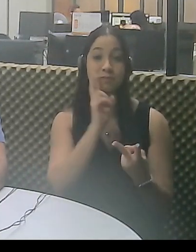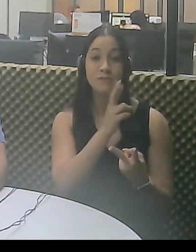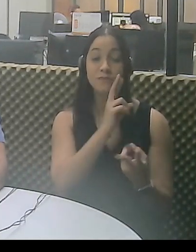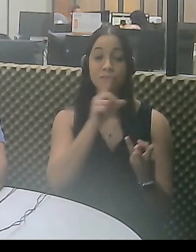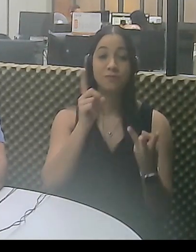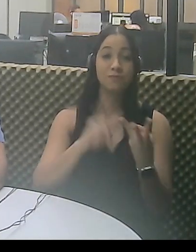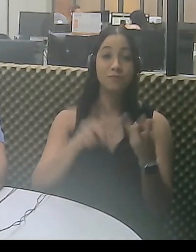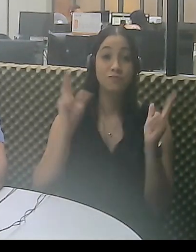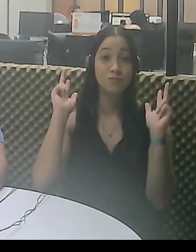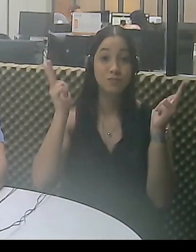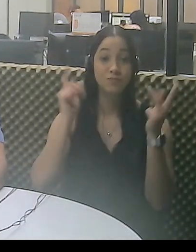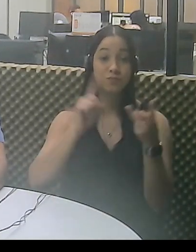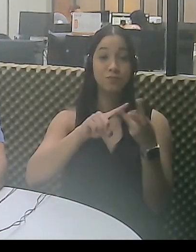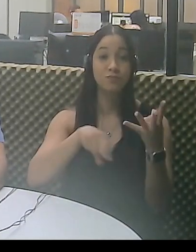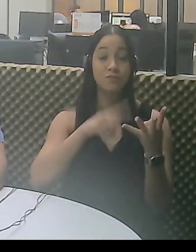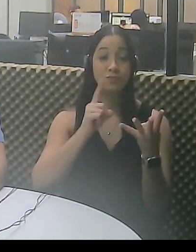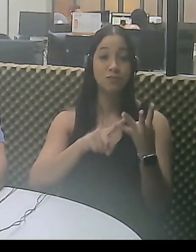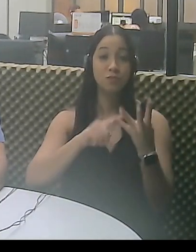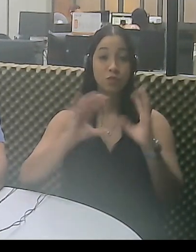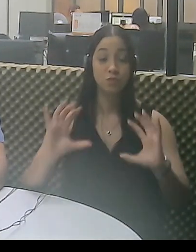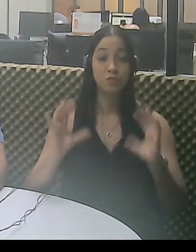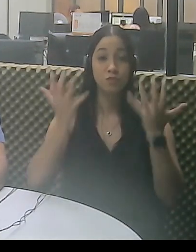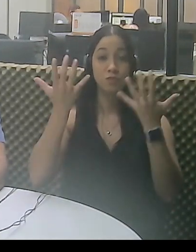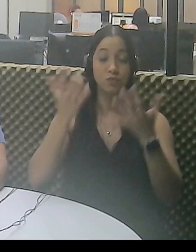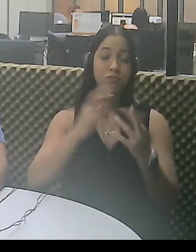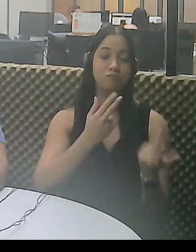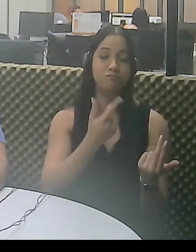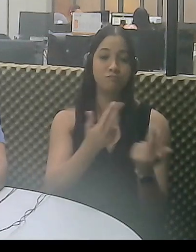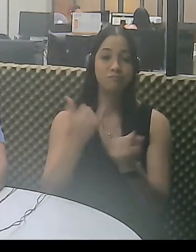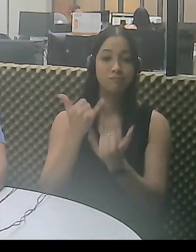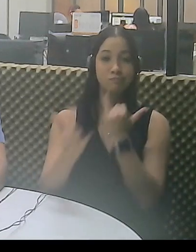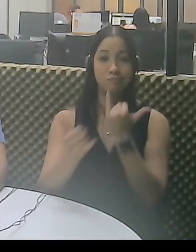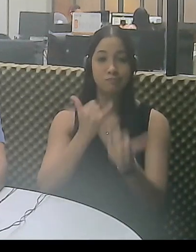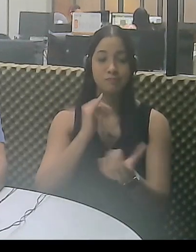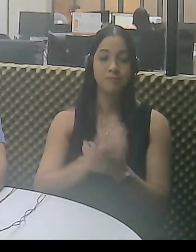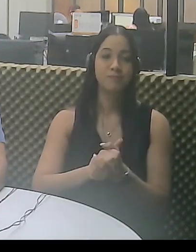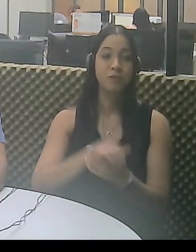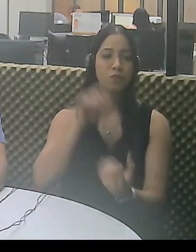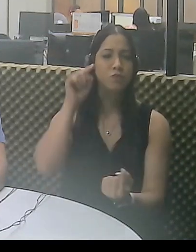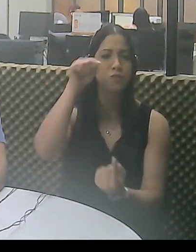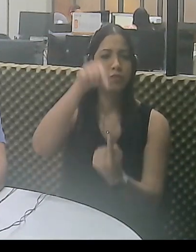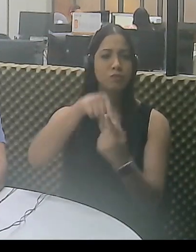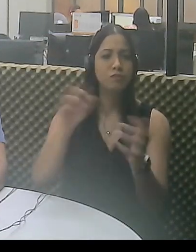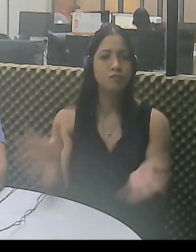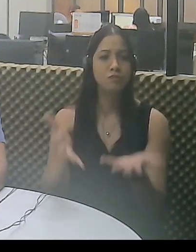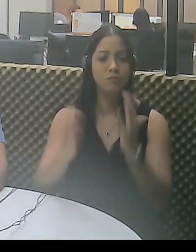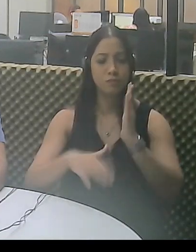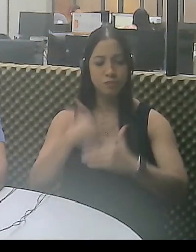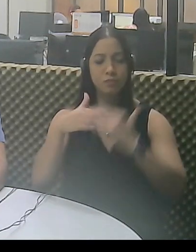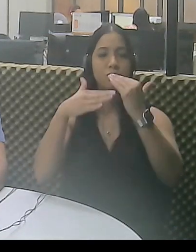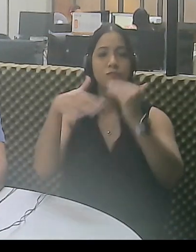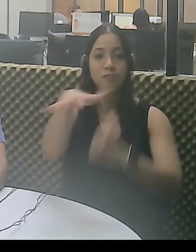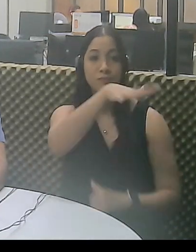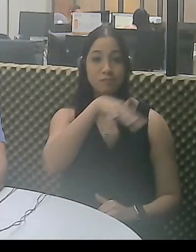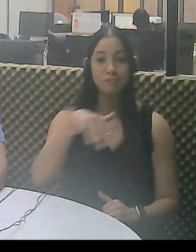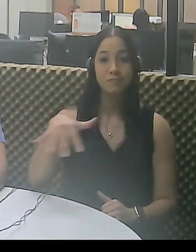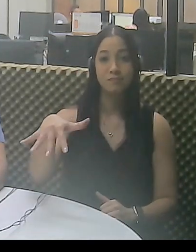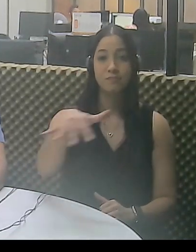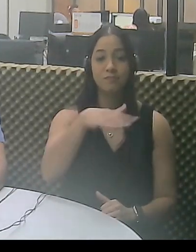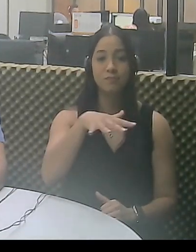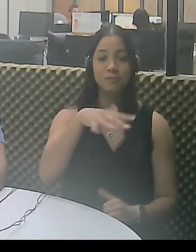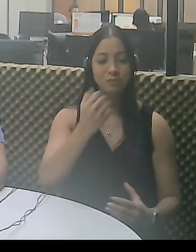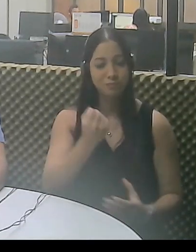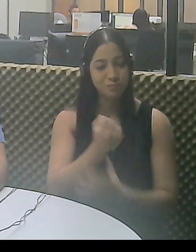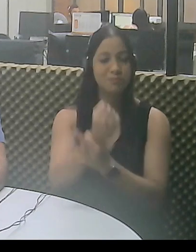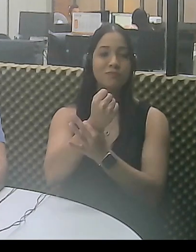restaurantes, boates, casas de shows e similares. O objetivo é estimular o desenvolvimento de ambientes cada vez